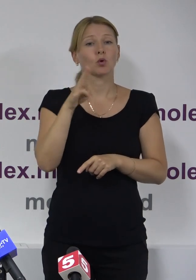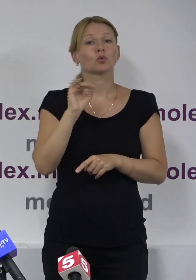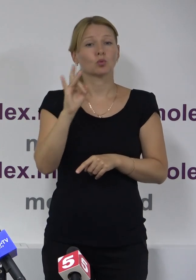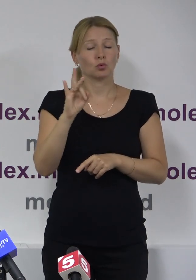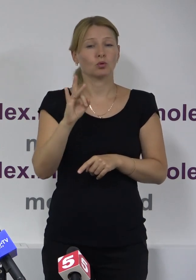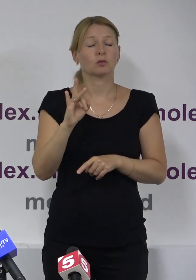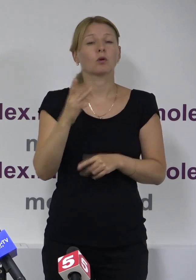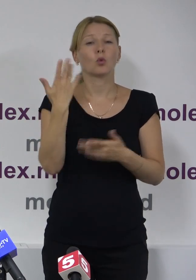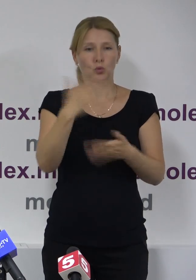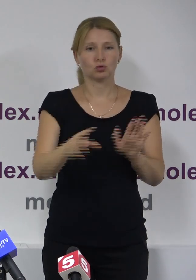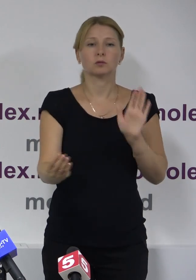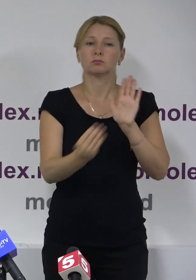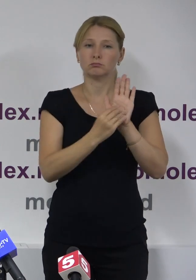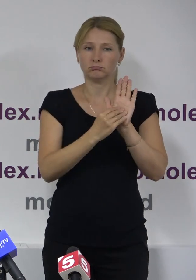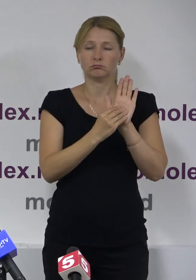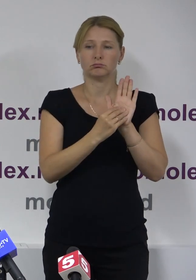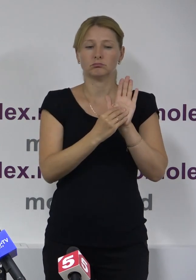fel a fost stabilit un prag de